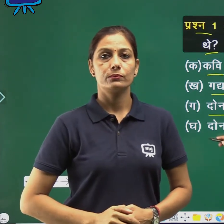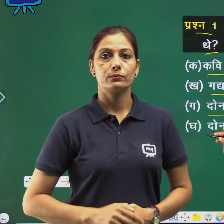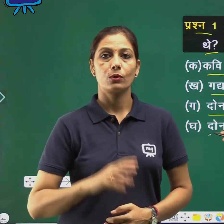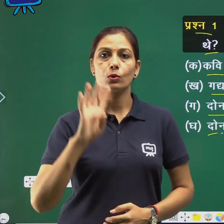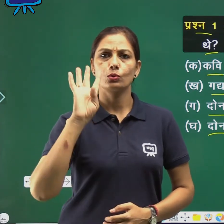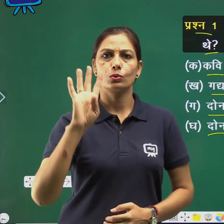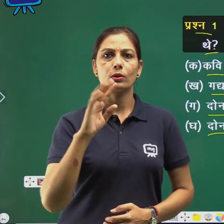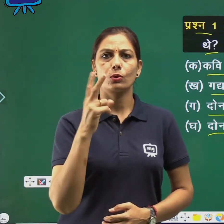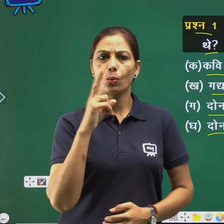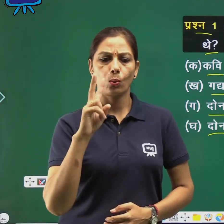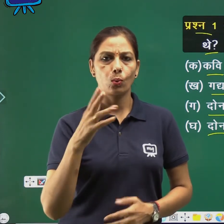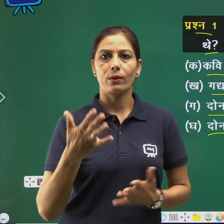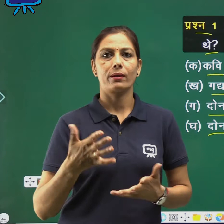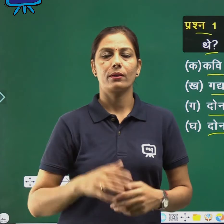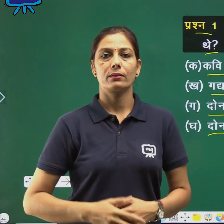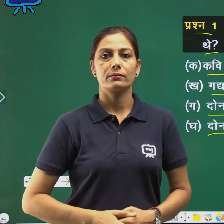चौथा दोनों नहीं।